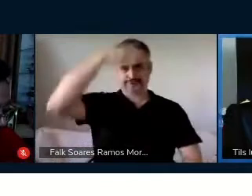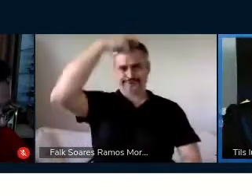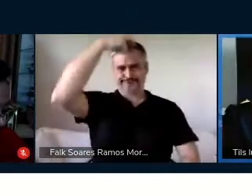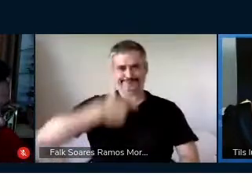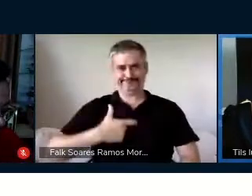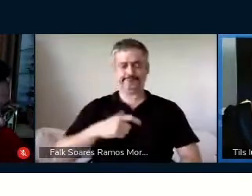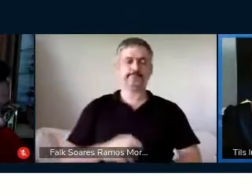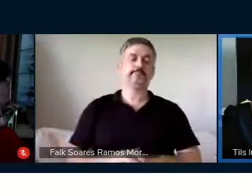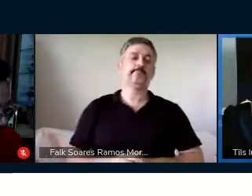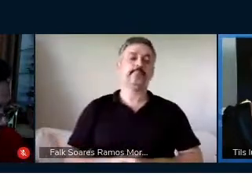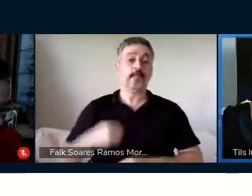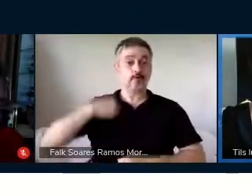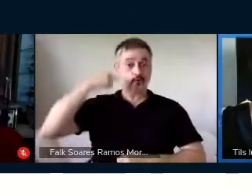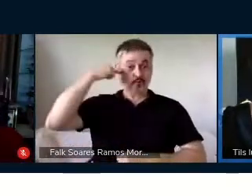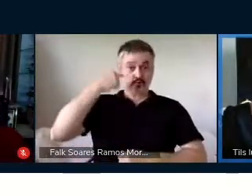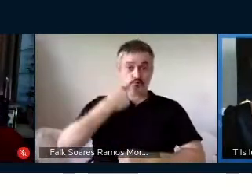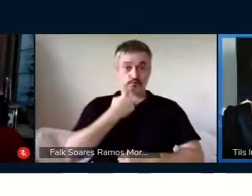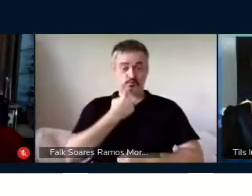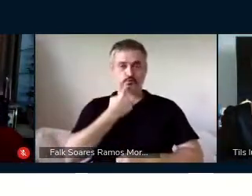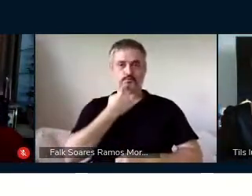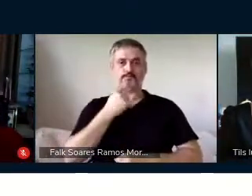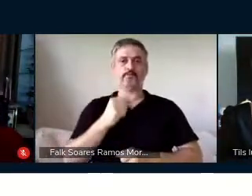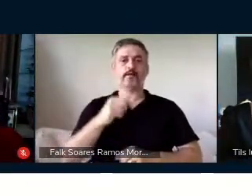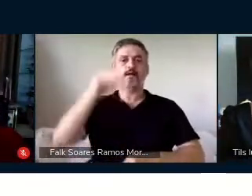Então, aqui nós temos a imagem,